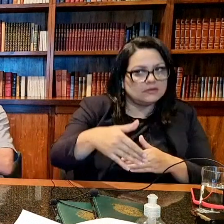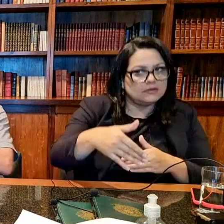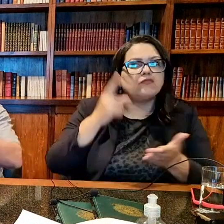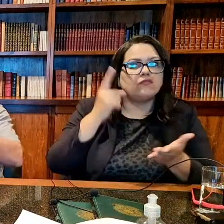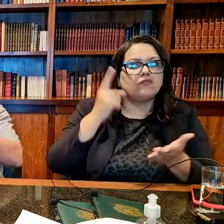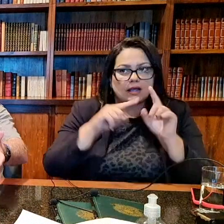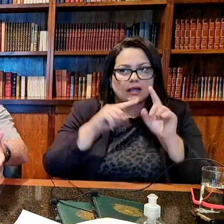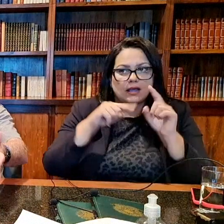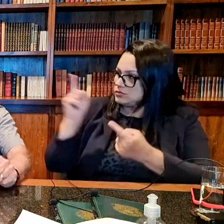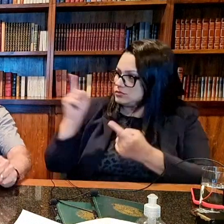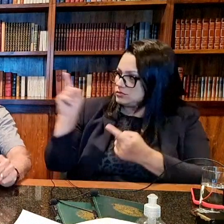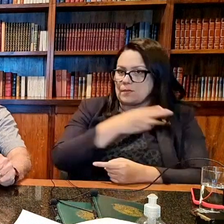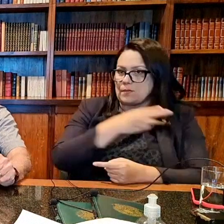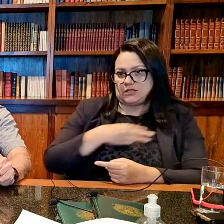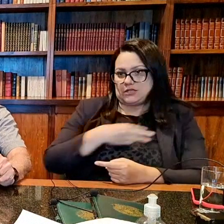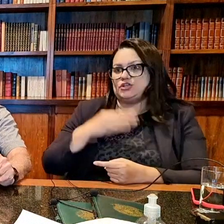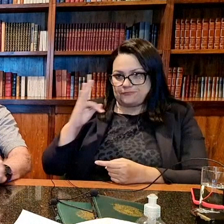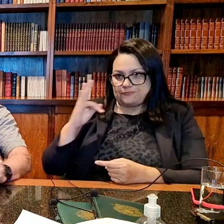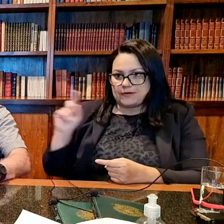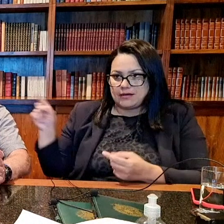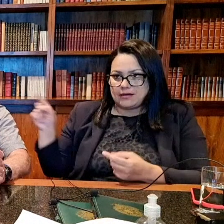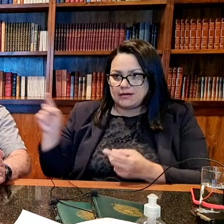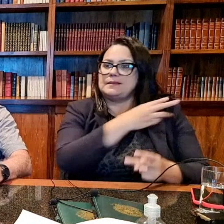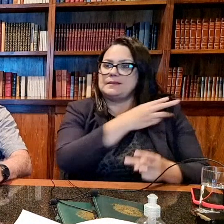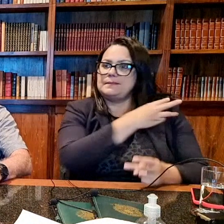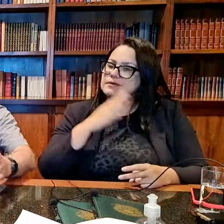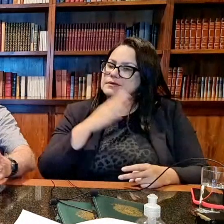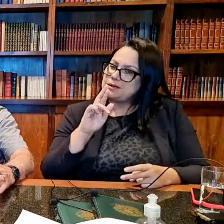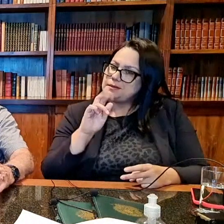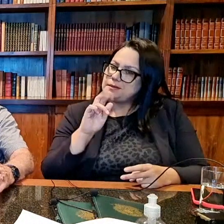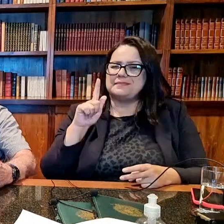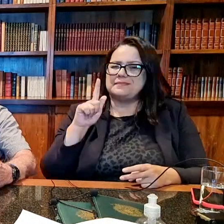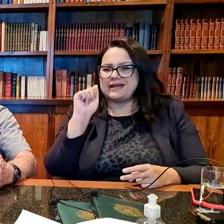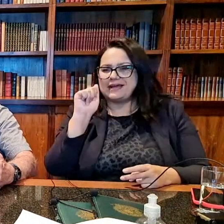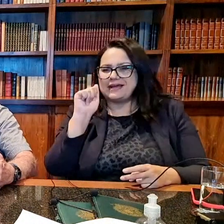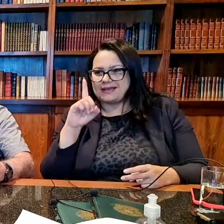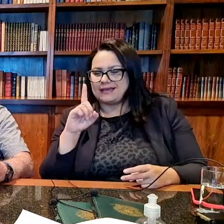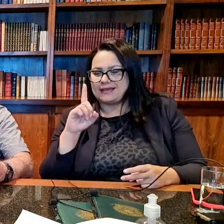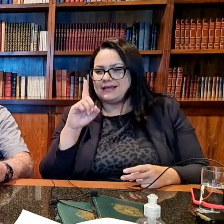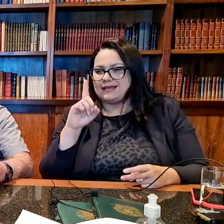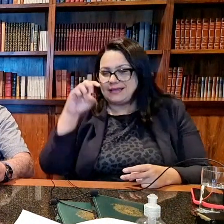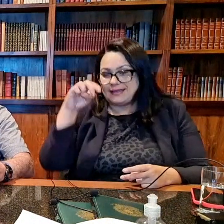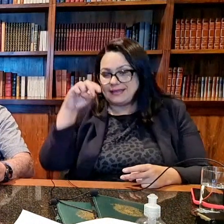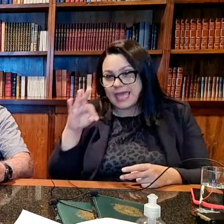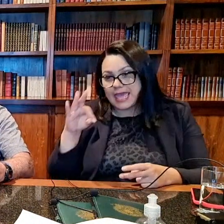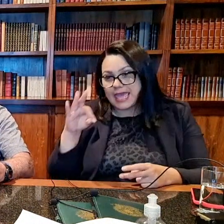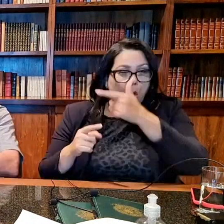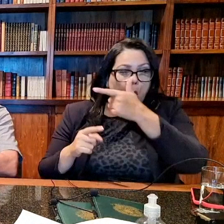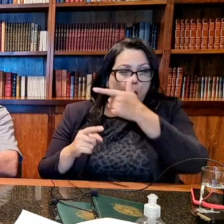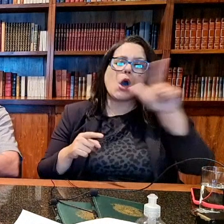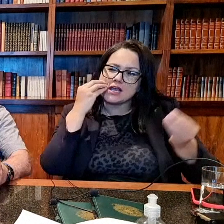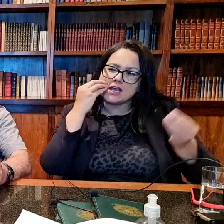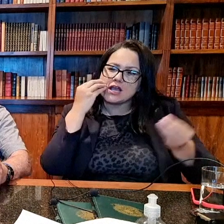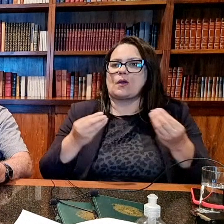inúmeras vezes a confiabilidade do Sistema Brasileiro de votação eletrônica e enfrenta uma investigação judicial por alegar sem provas e uma